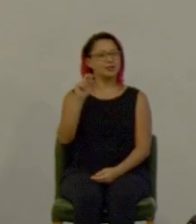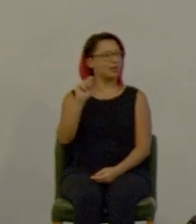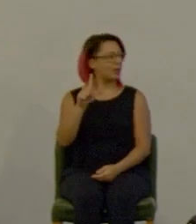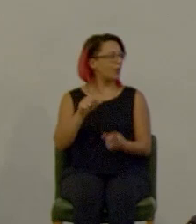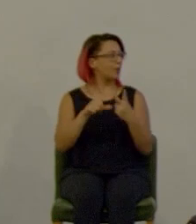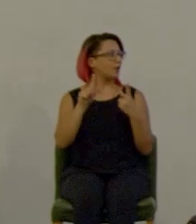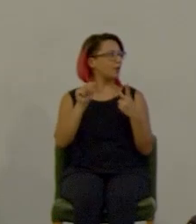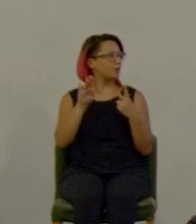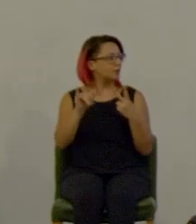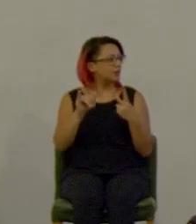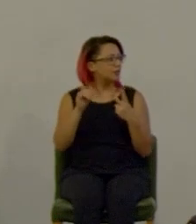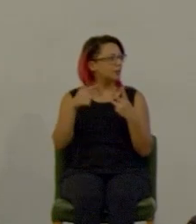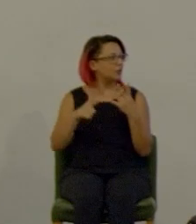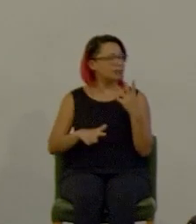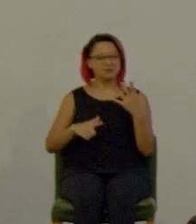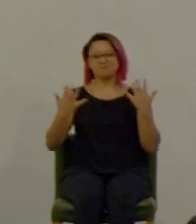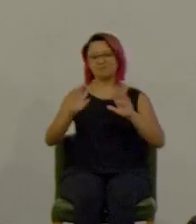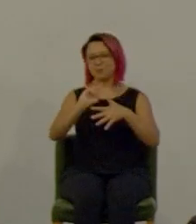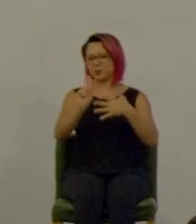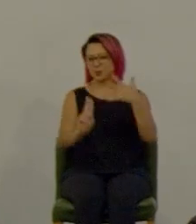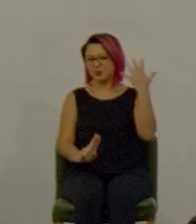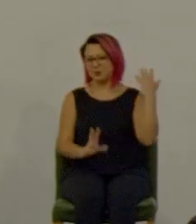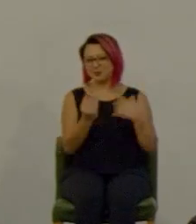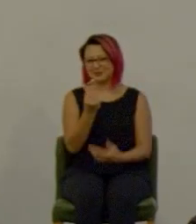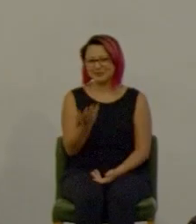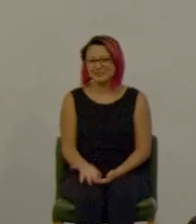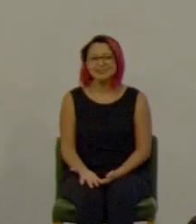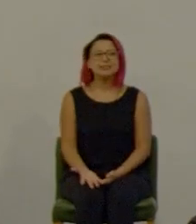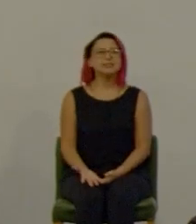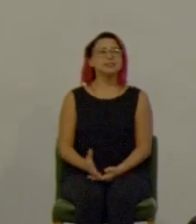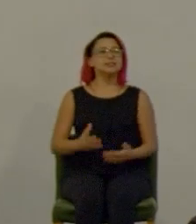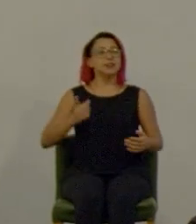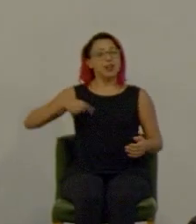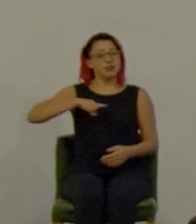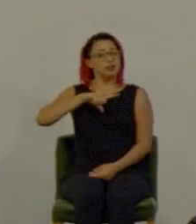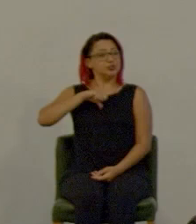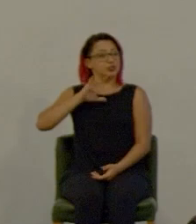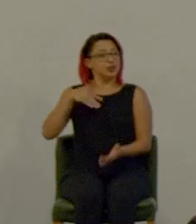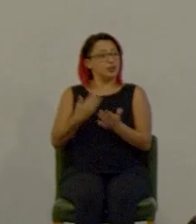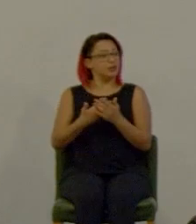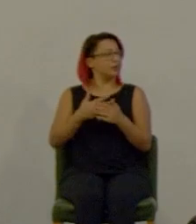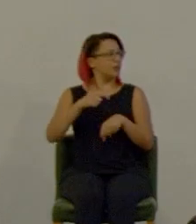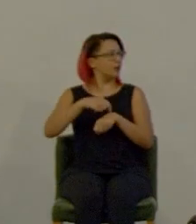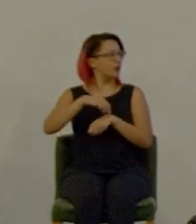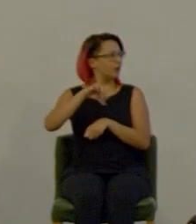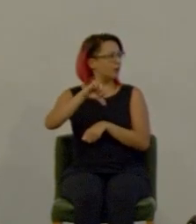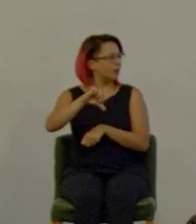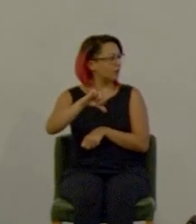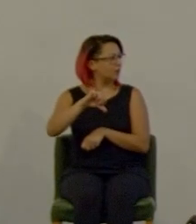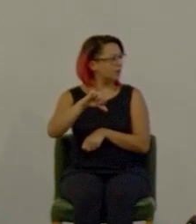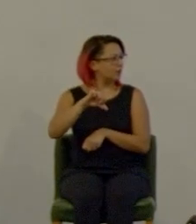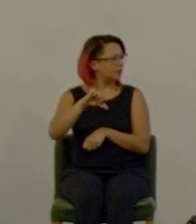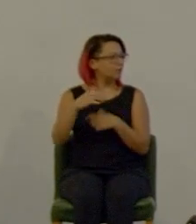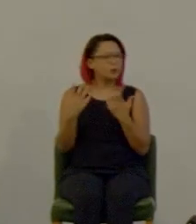eu, tanta gente. A gente tem até às 9 horas, seria fabuloso seguir mais 1 hora de conversa, mas a gente